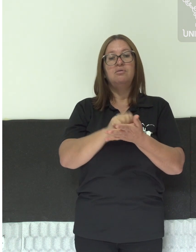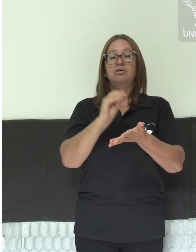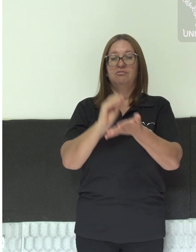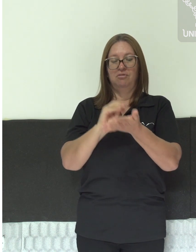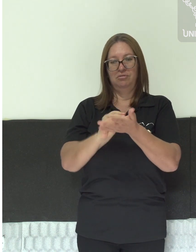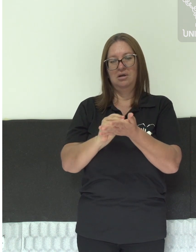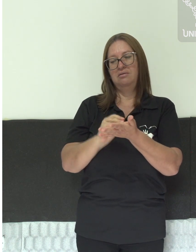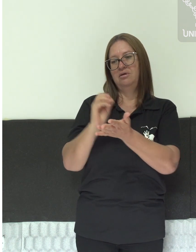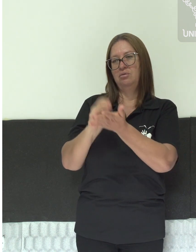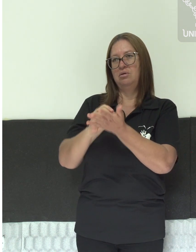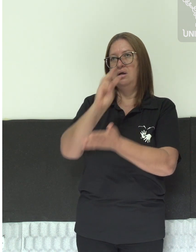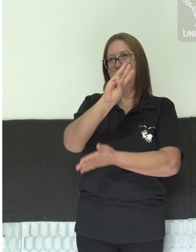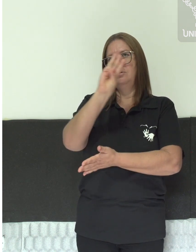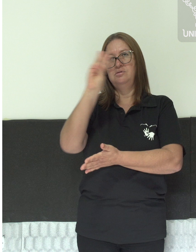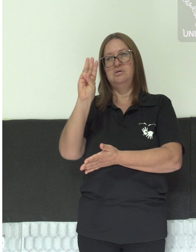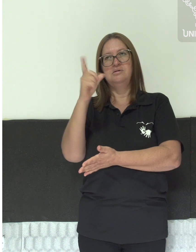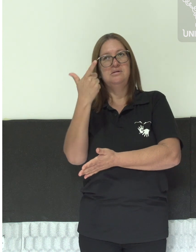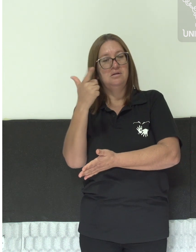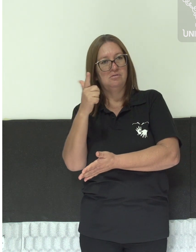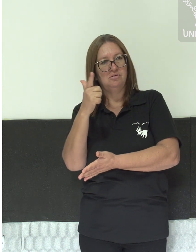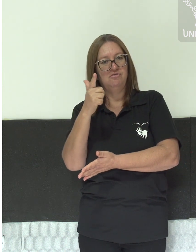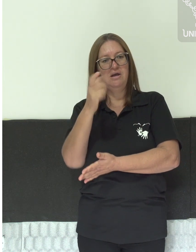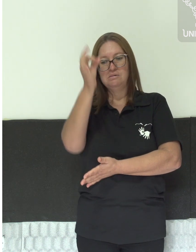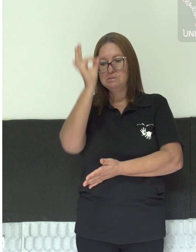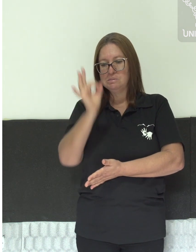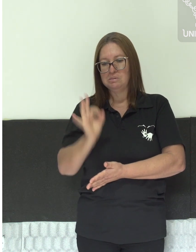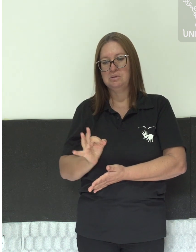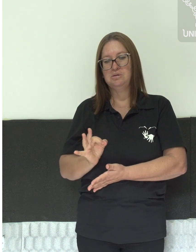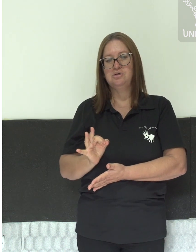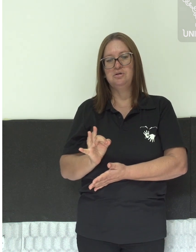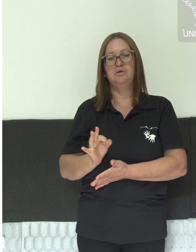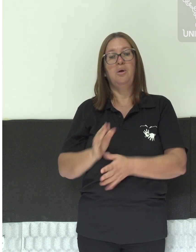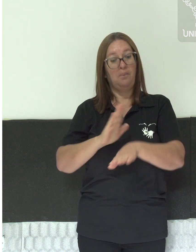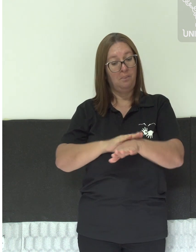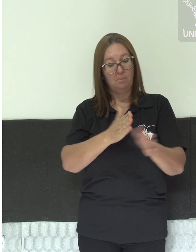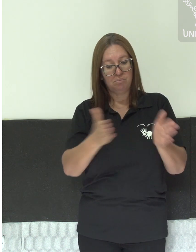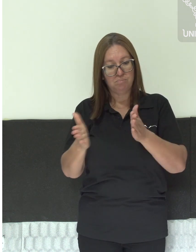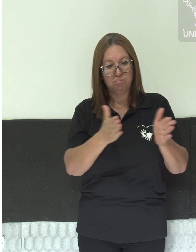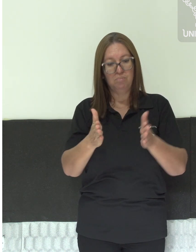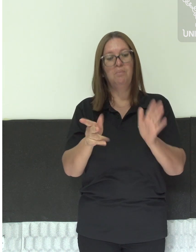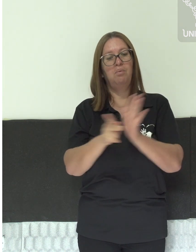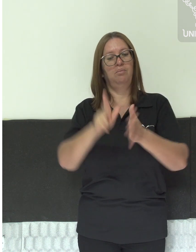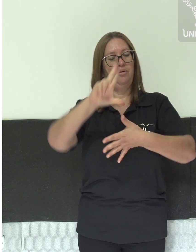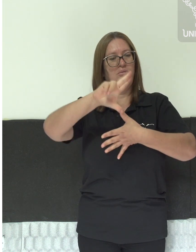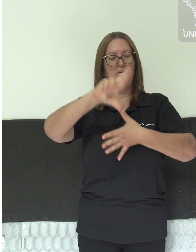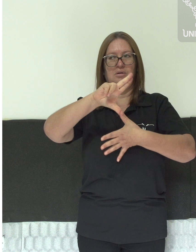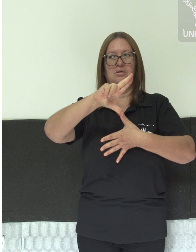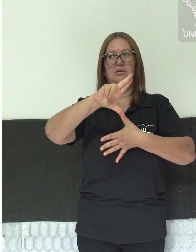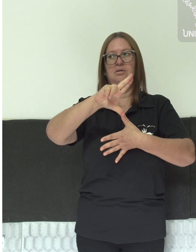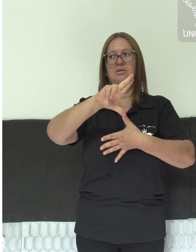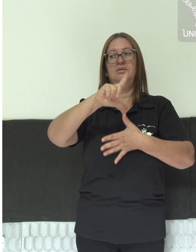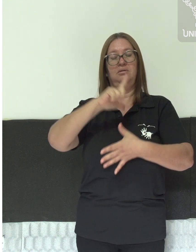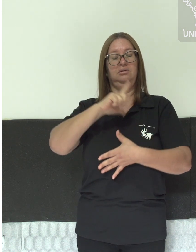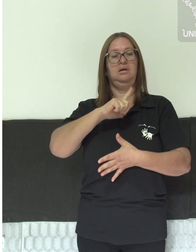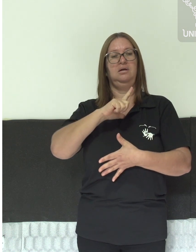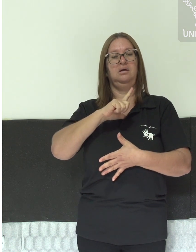sistema, a qual, se não cumprida pelo discente ingressante no prazo estipulado pela UNILA,